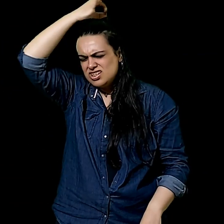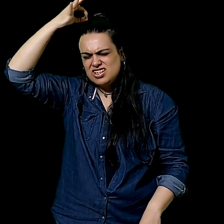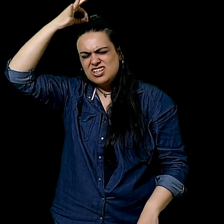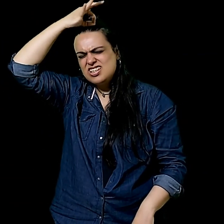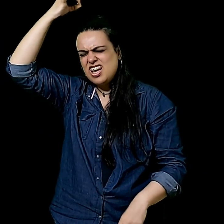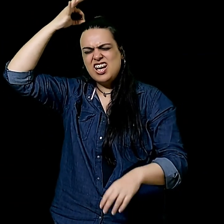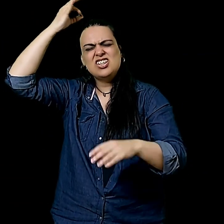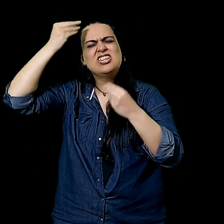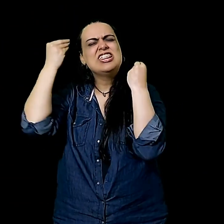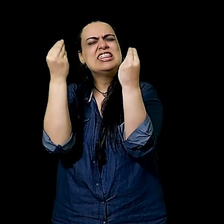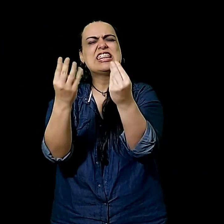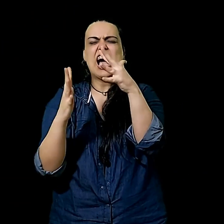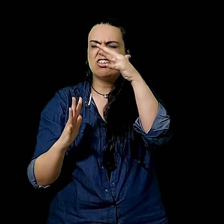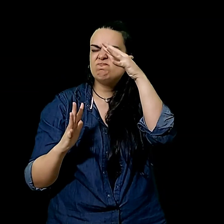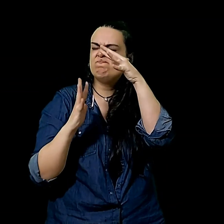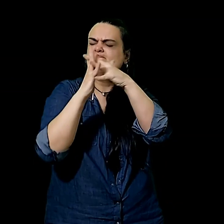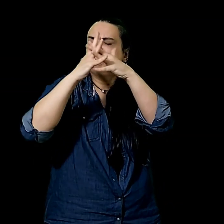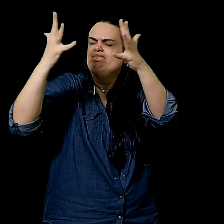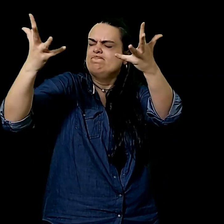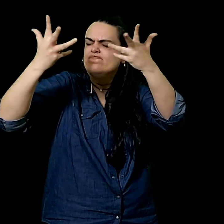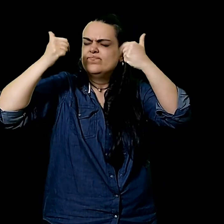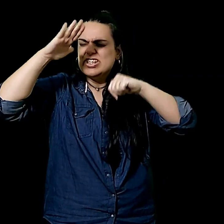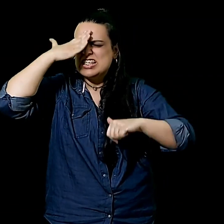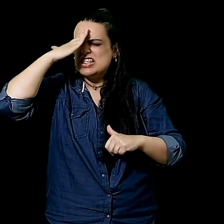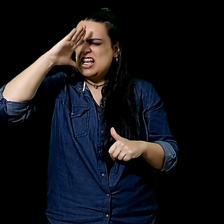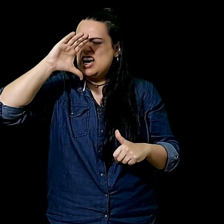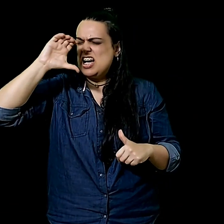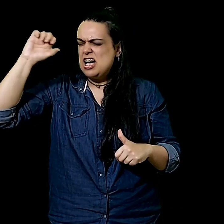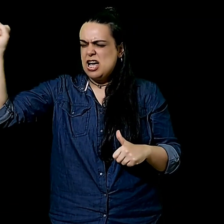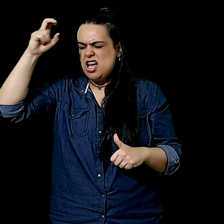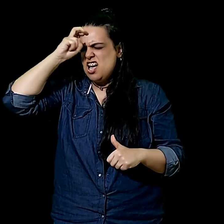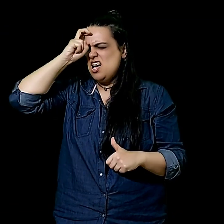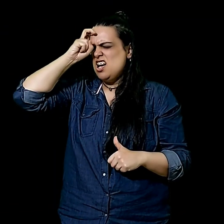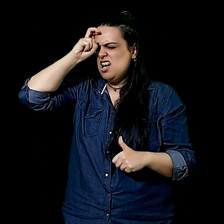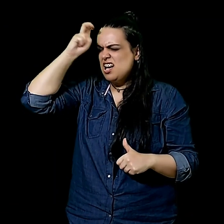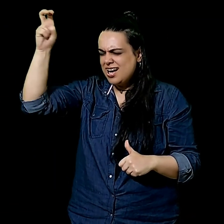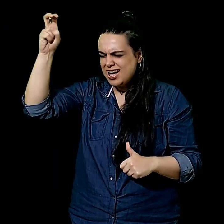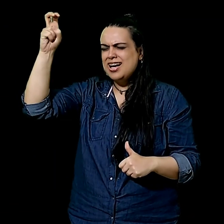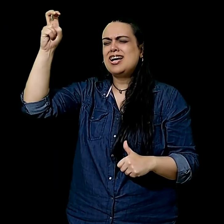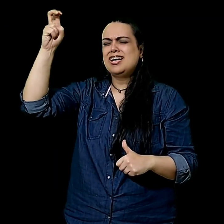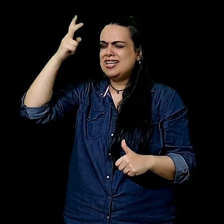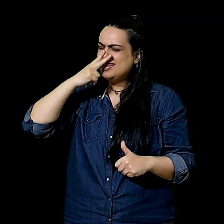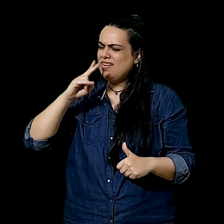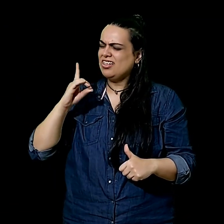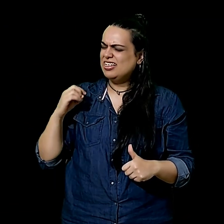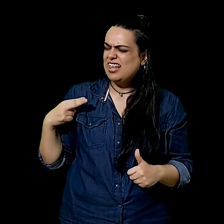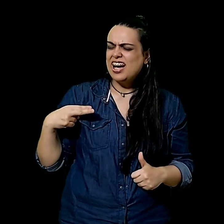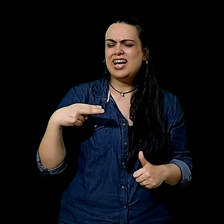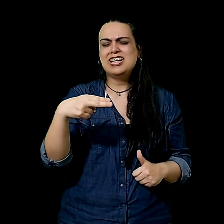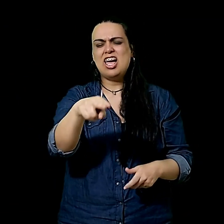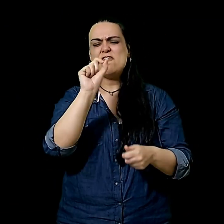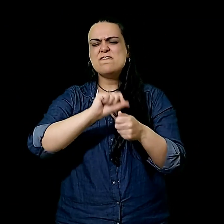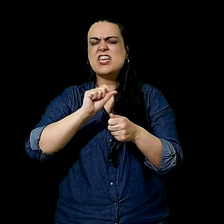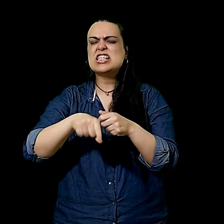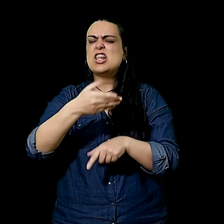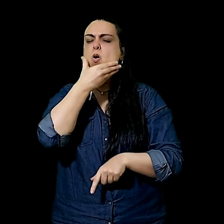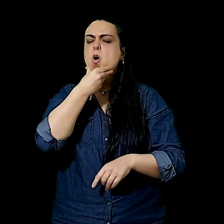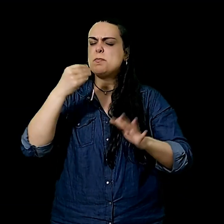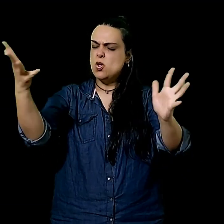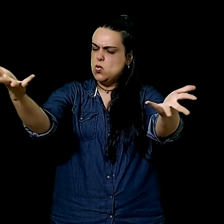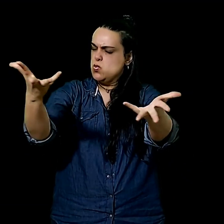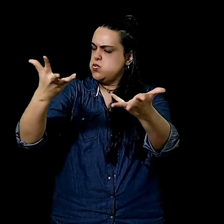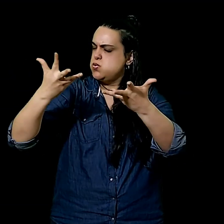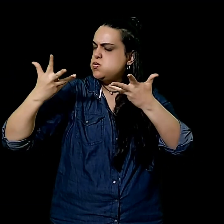o Espírito de excelência, o Espírito de sabedoria, o Espírito que esteve sobre Daniel, que fez com que ele fosse um